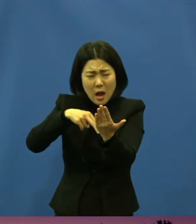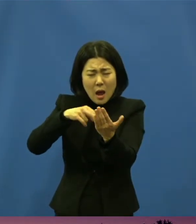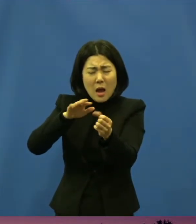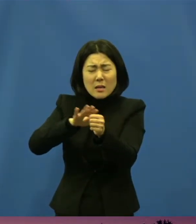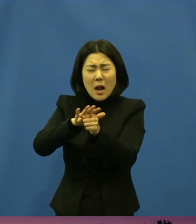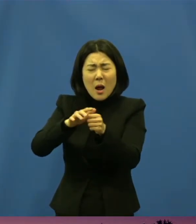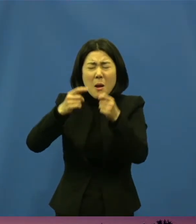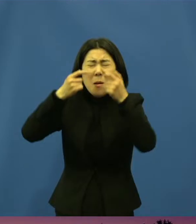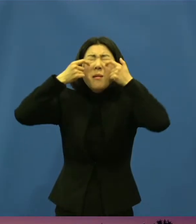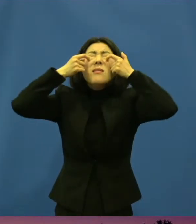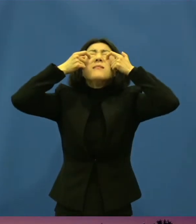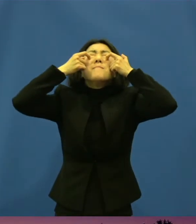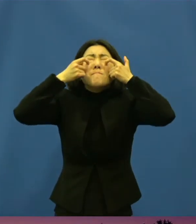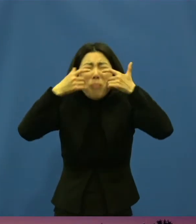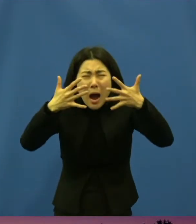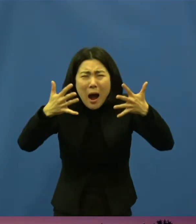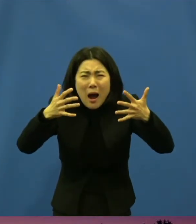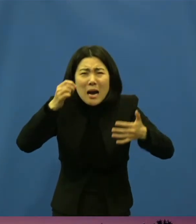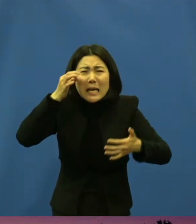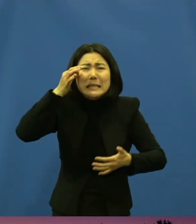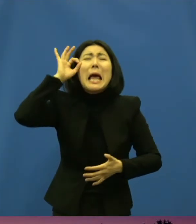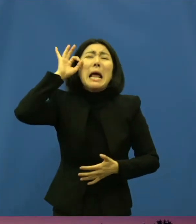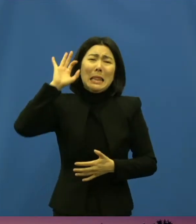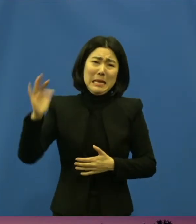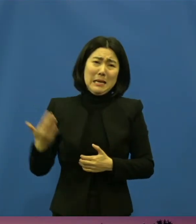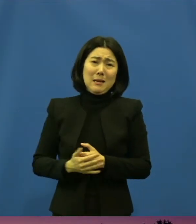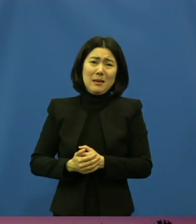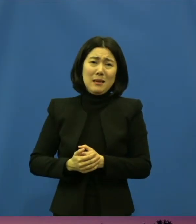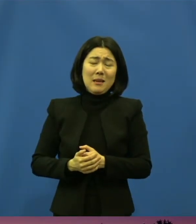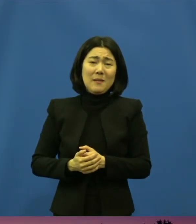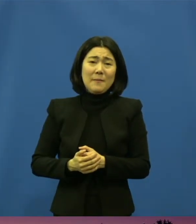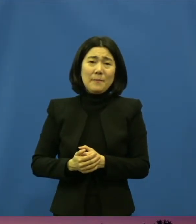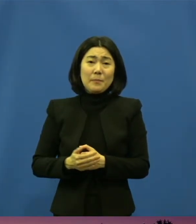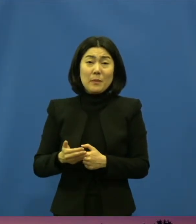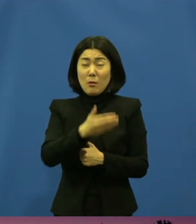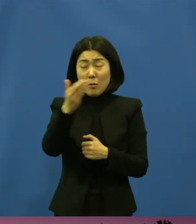여러분, 우리가 위험한 것 중에 하나는 우리가 성경을